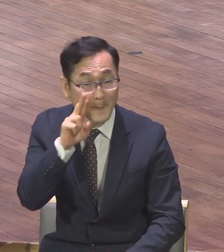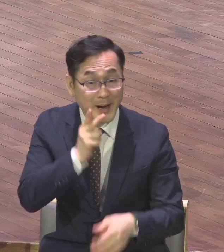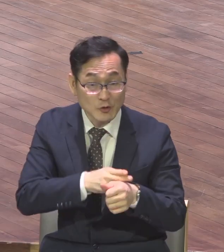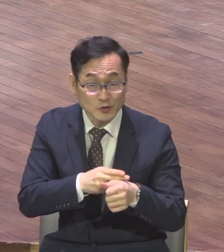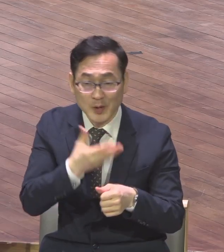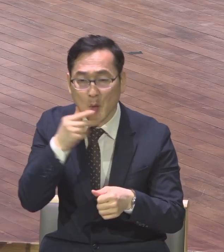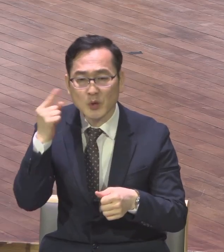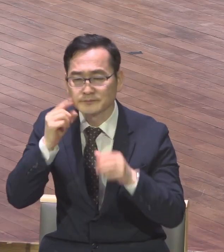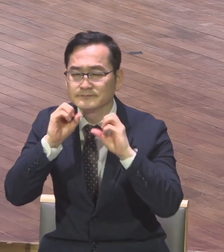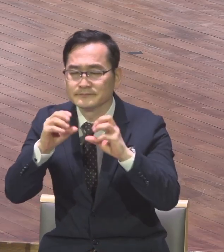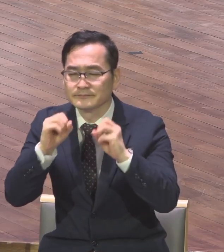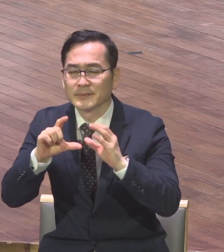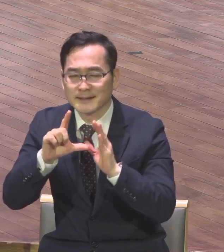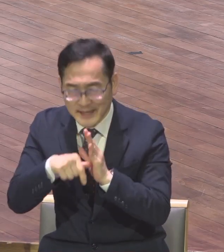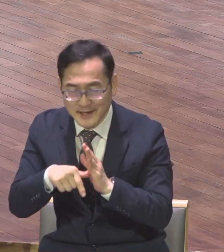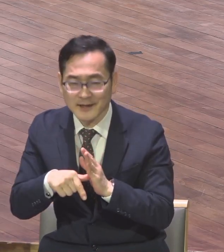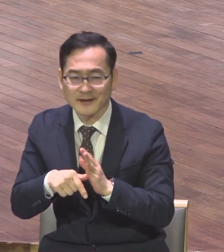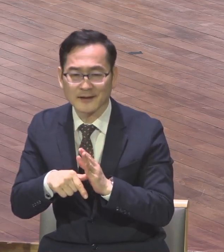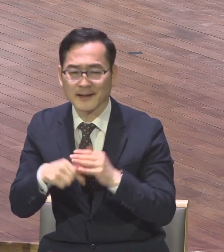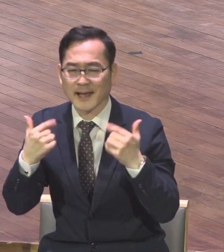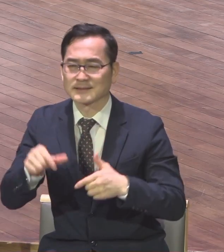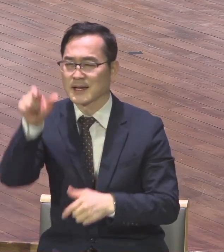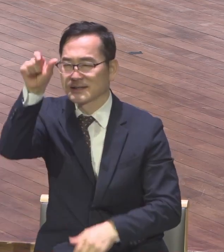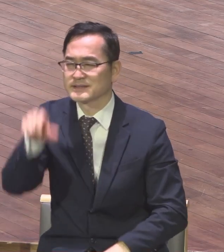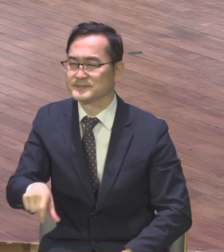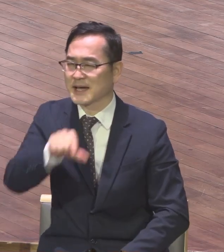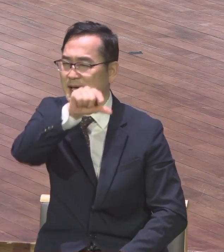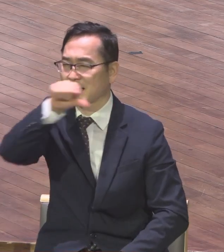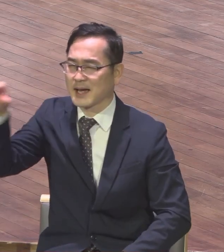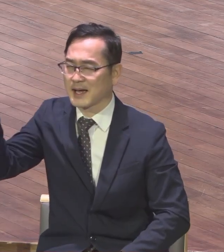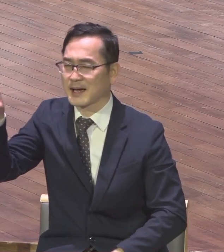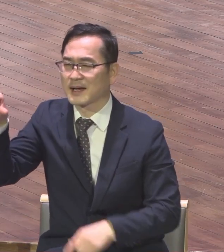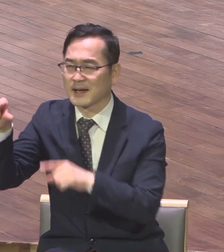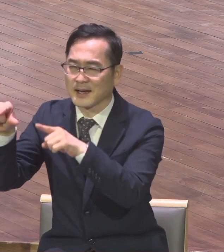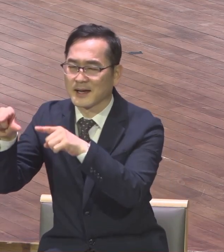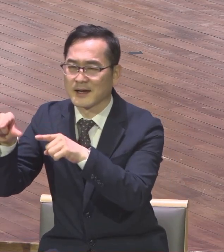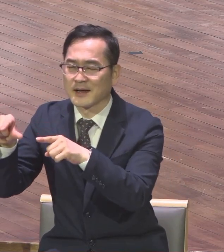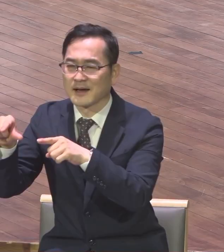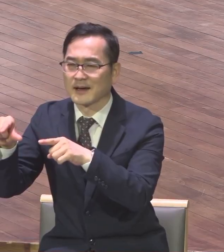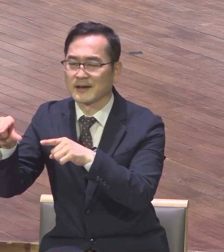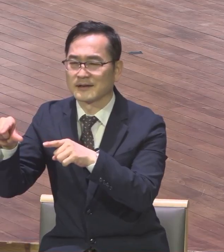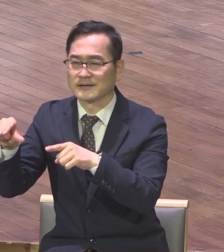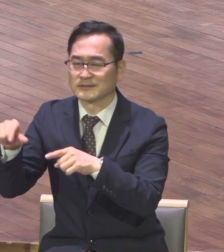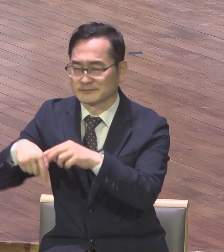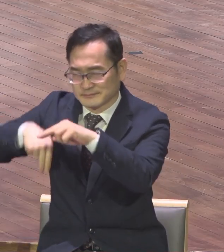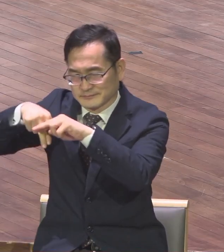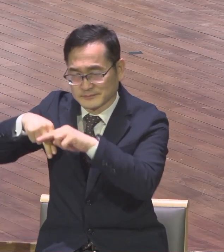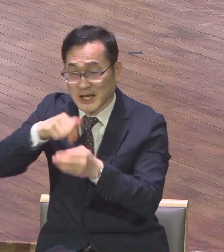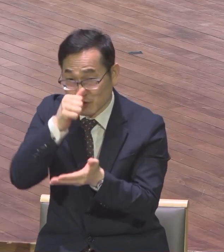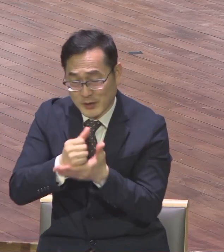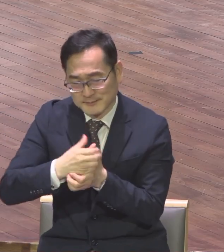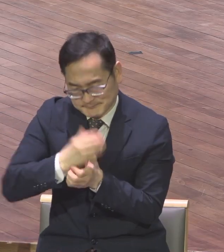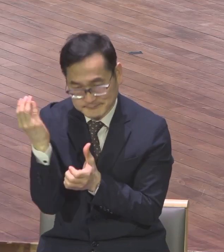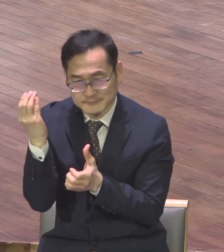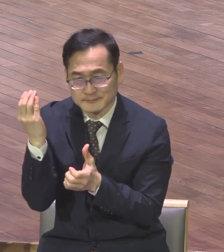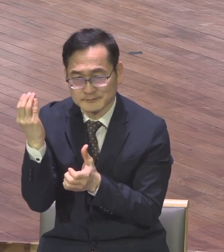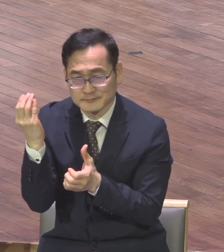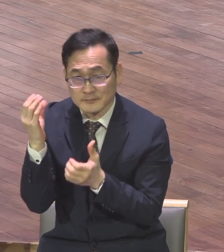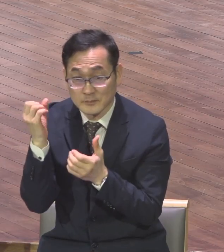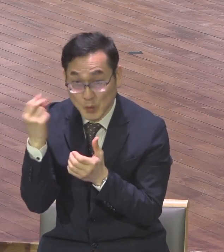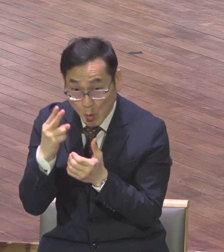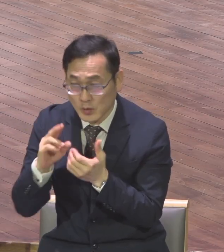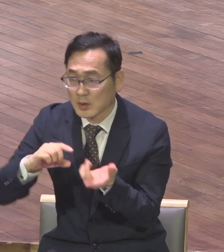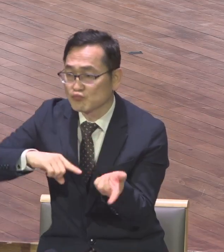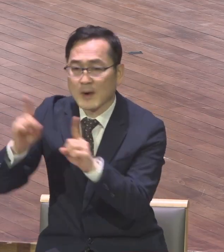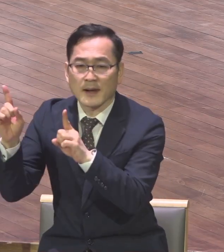전도를 보면 항상 십자가 속죄 사역과 함께 부활을 선포했어요. 십자가와